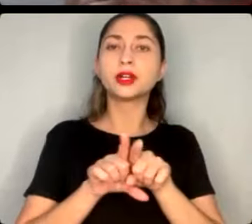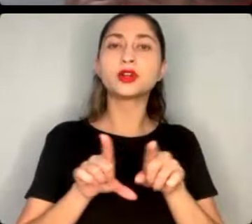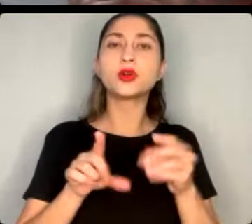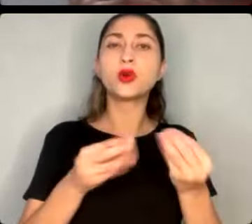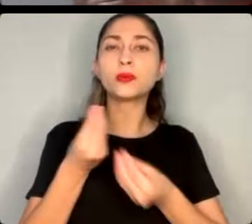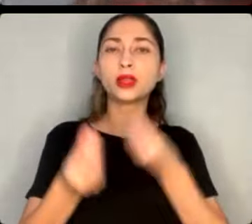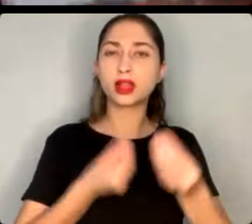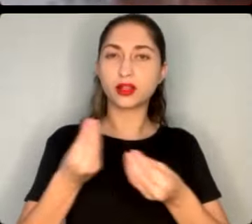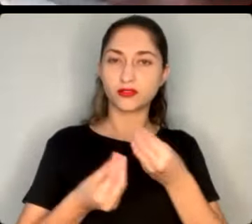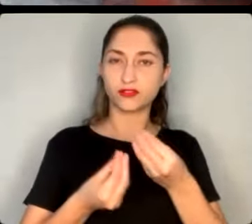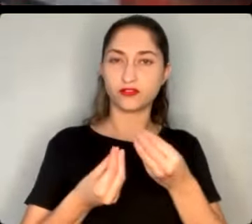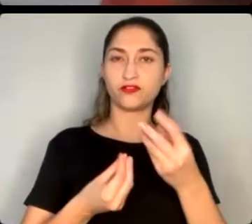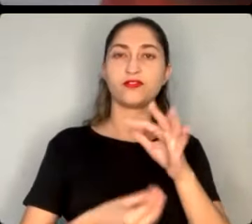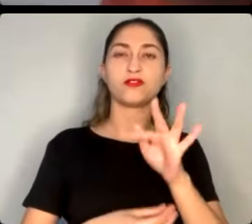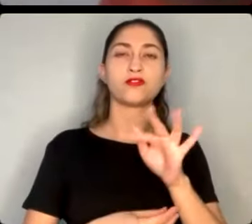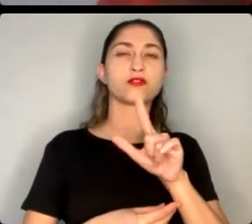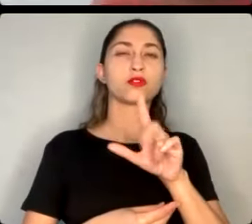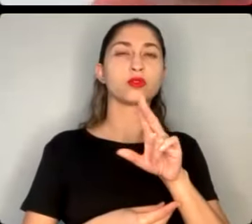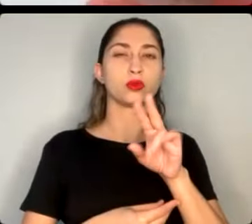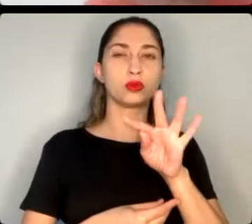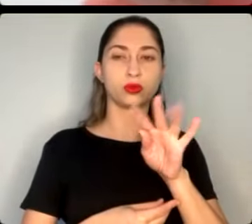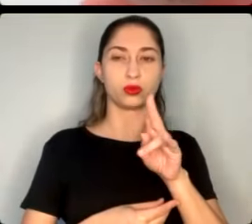importante que a gente possa